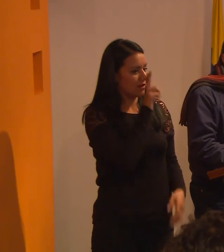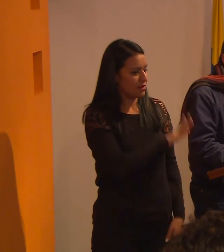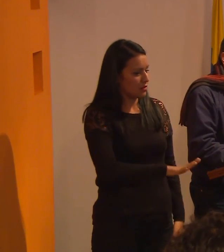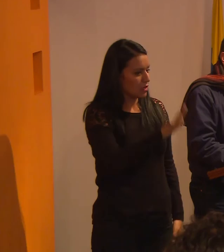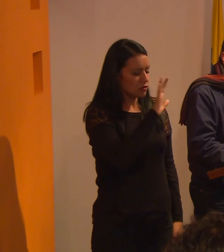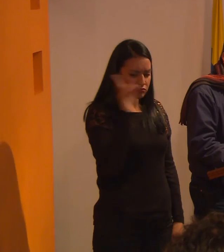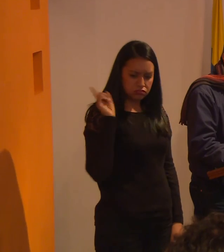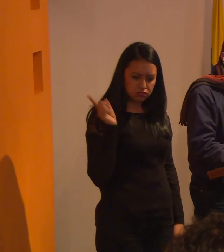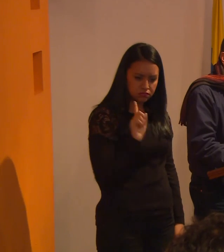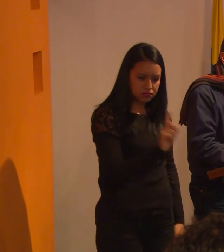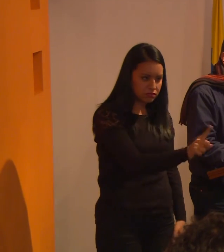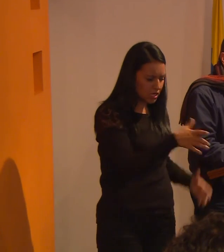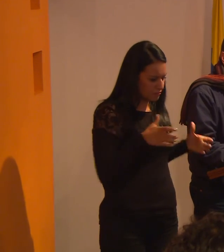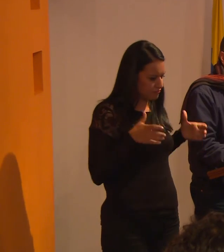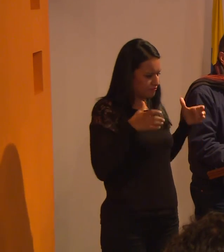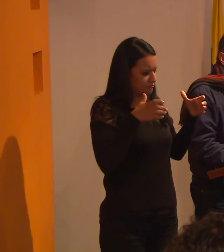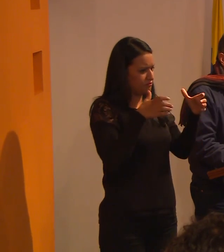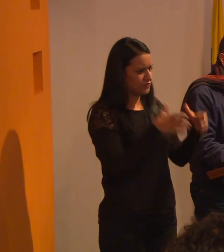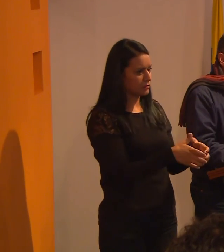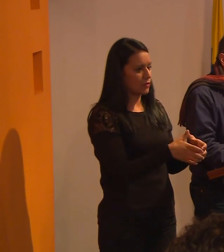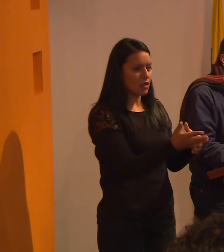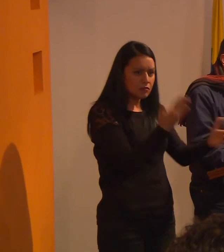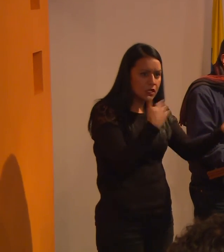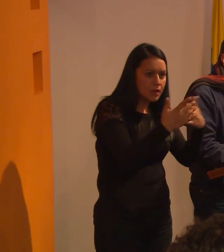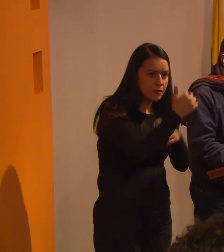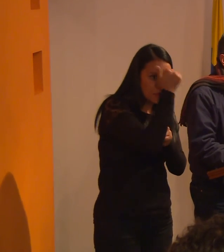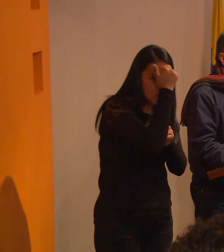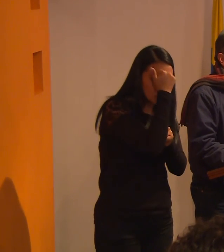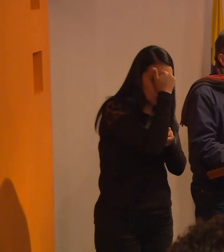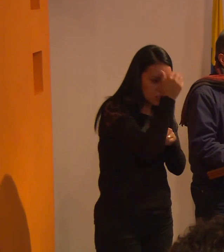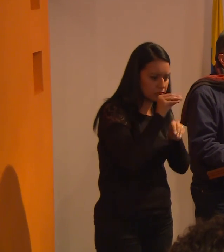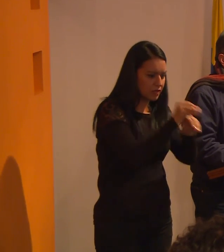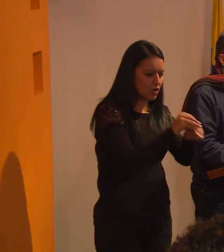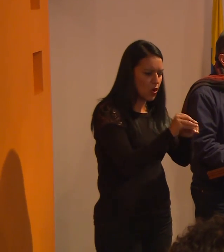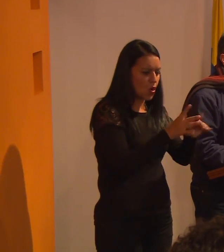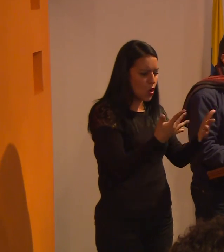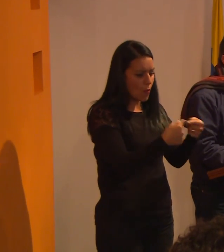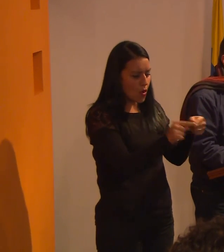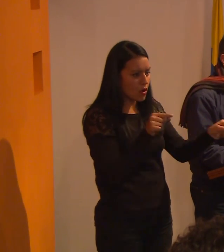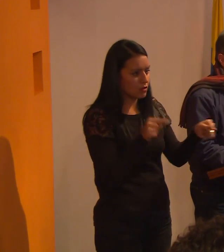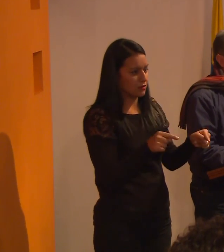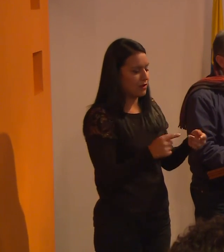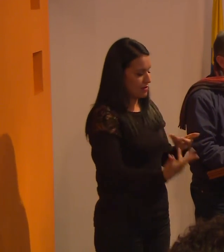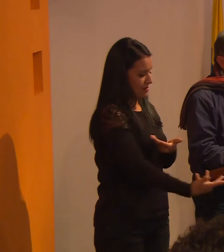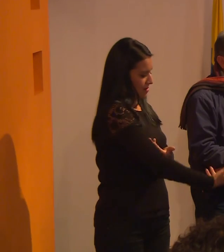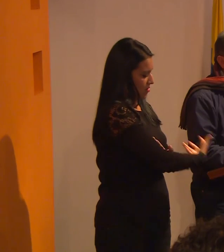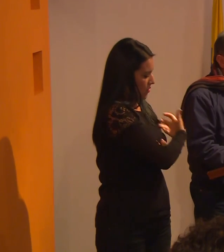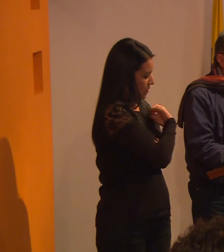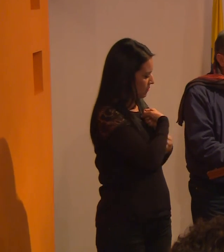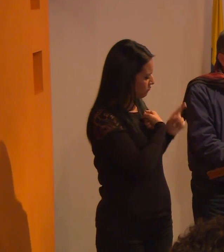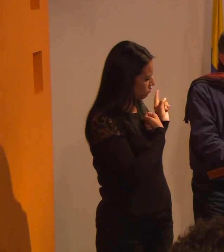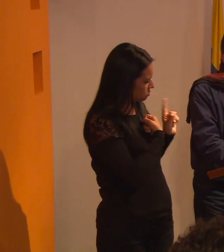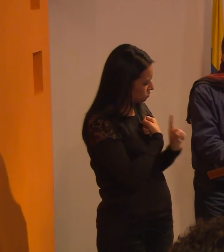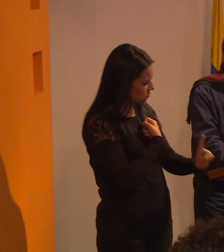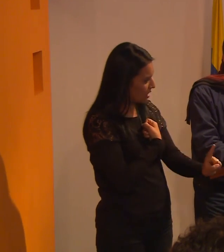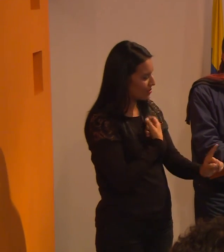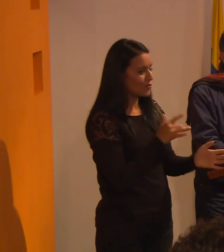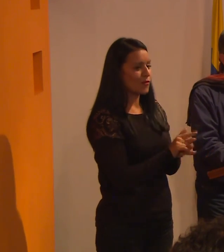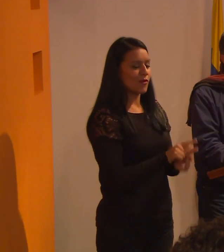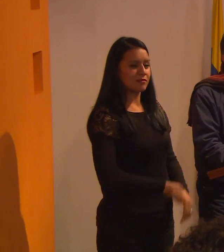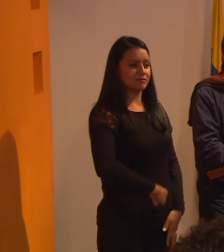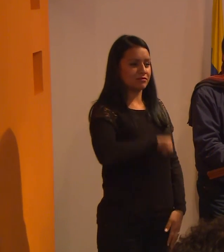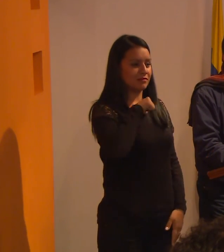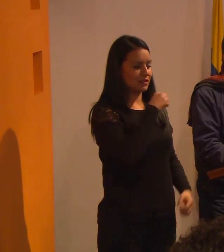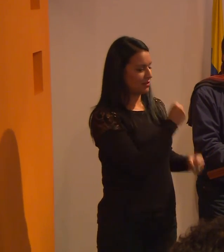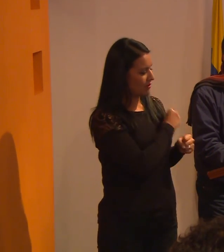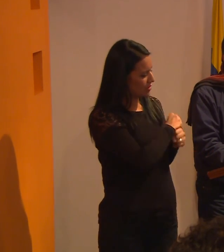la historia consolidada que tiene de formación de profesores. Recoger ese acumulado, sentirnos orgullosos de